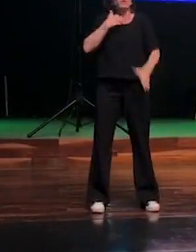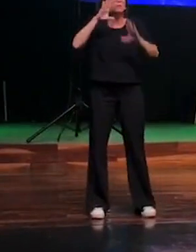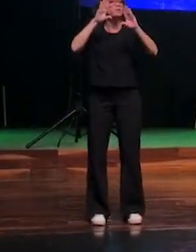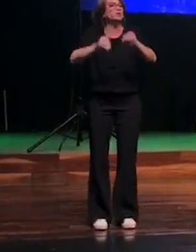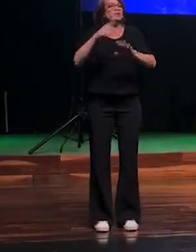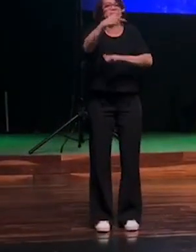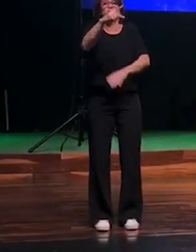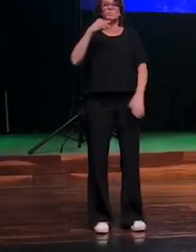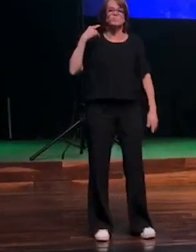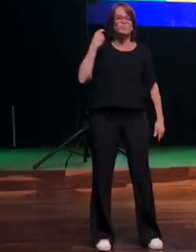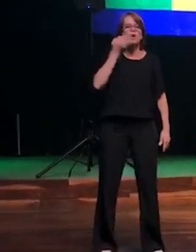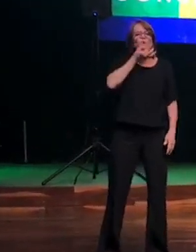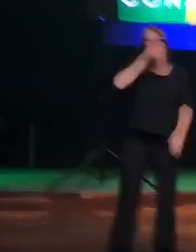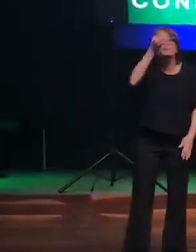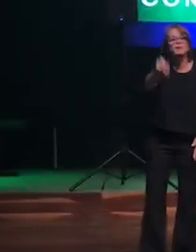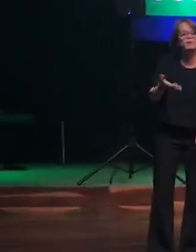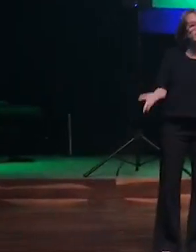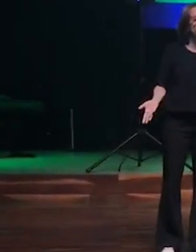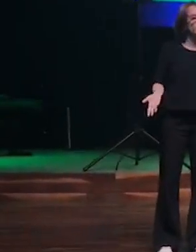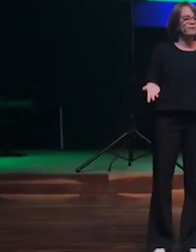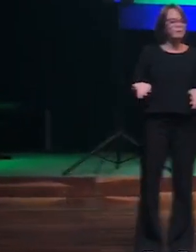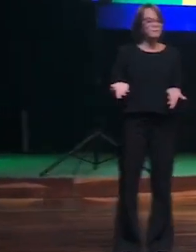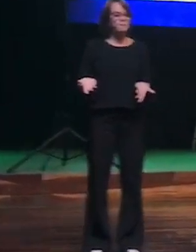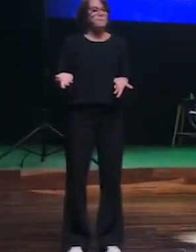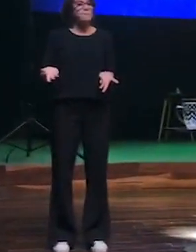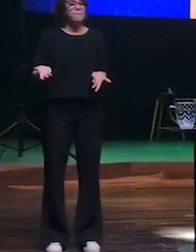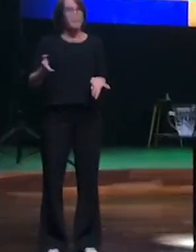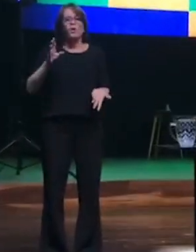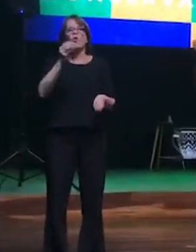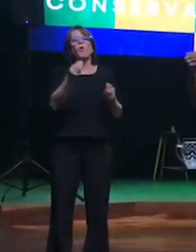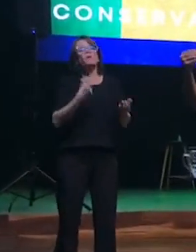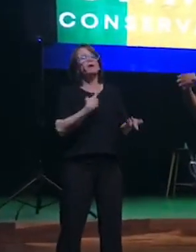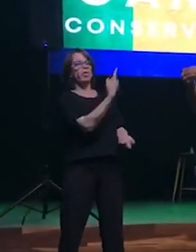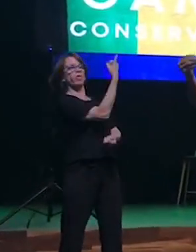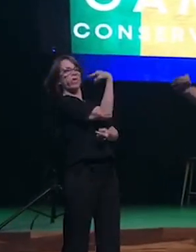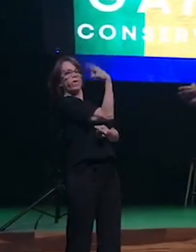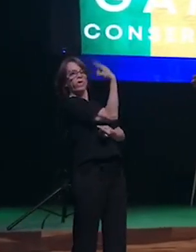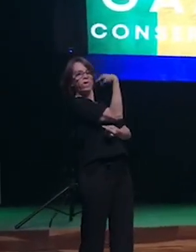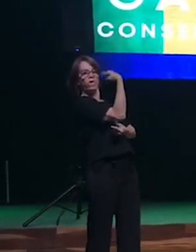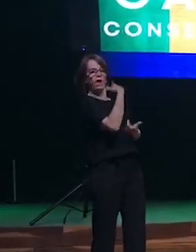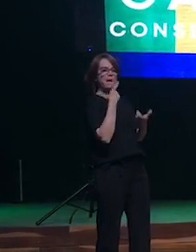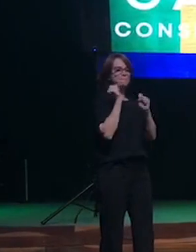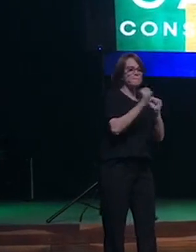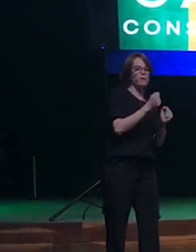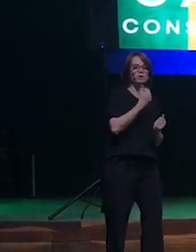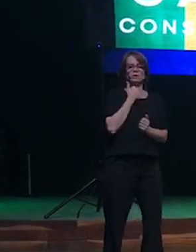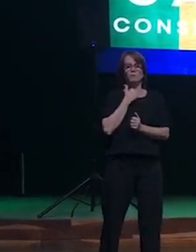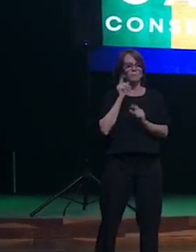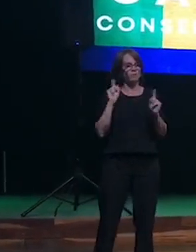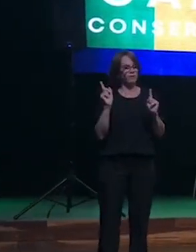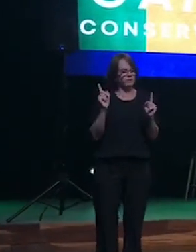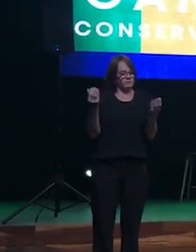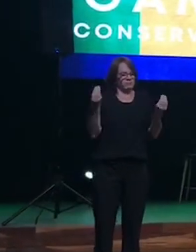Quem o Estado pensa que é para dizer o que nós podemos dizer e o que nós não podemos dizer?